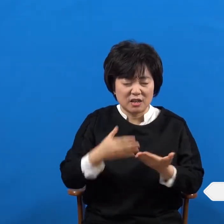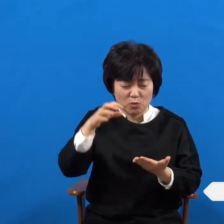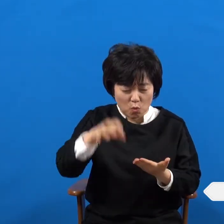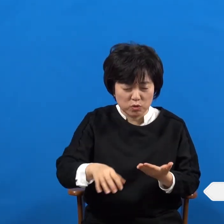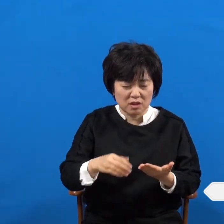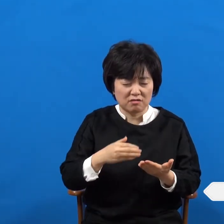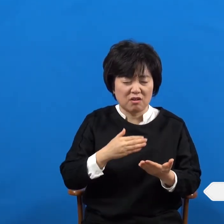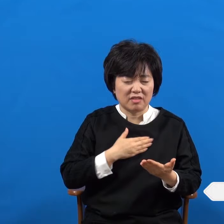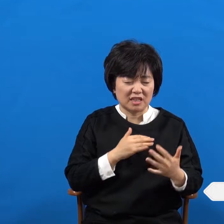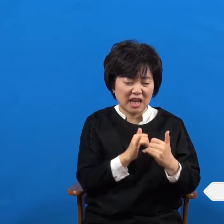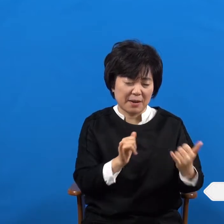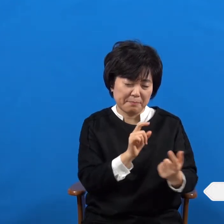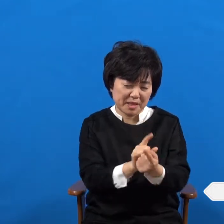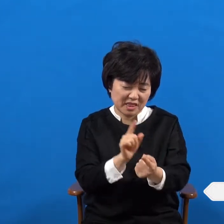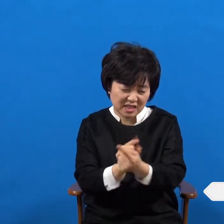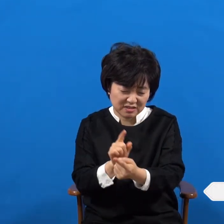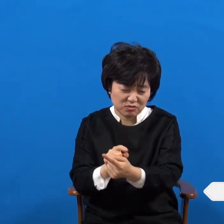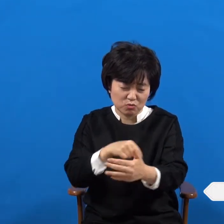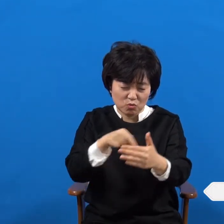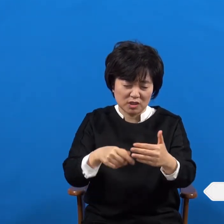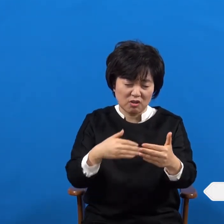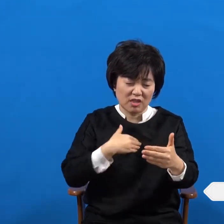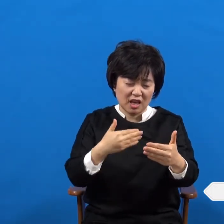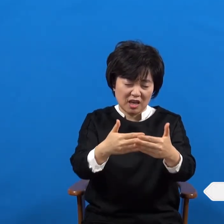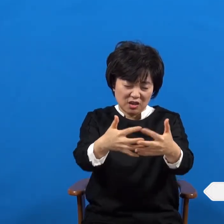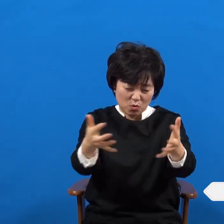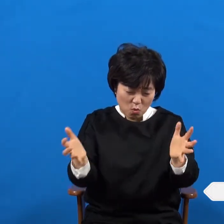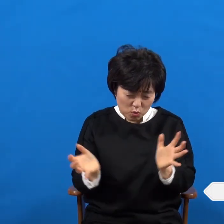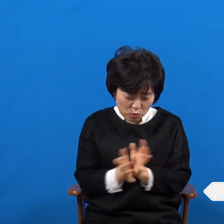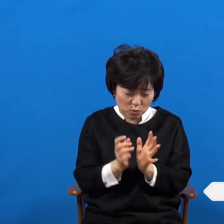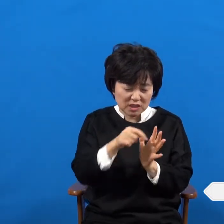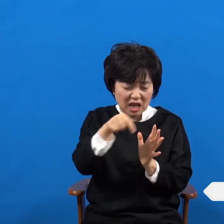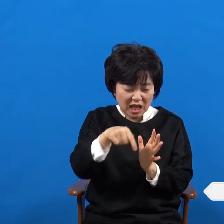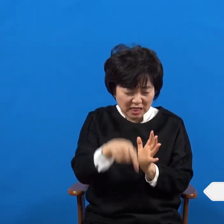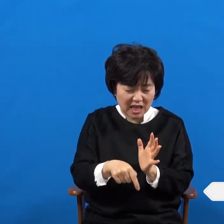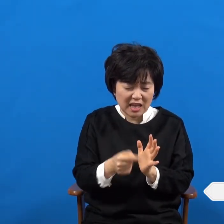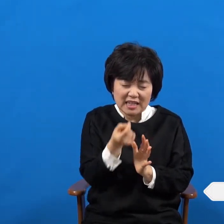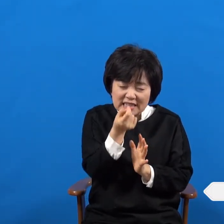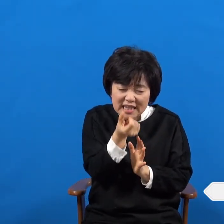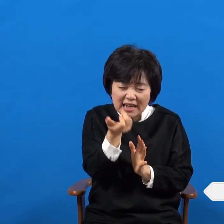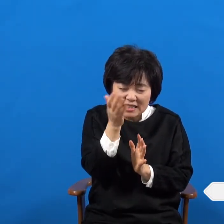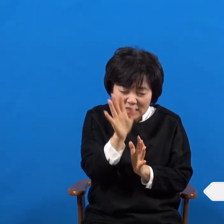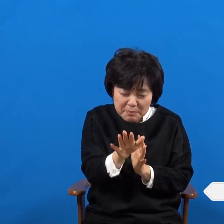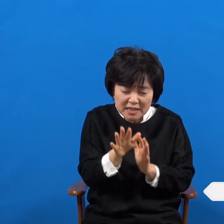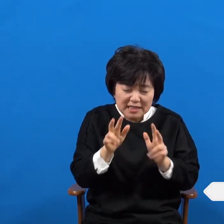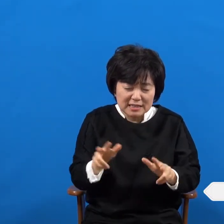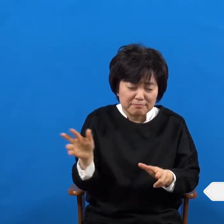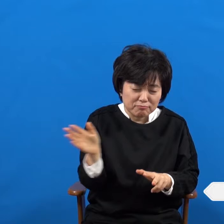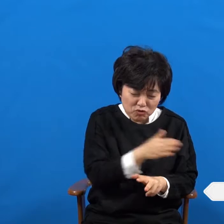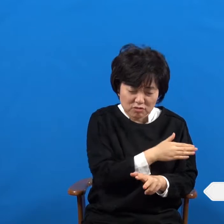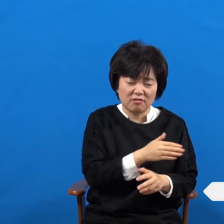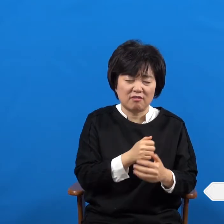우리의 관계에서부터, 우리의 공동체에서부터 적지만 지금부터